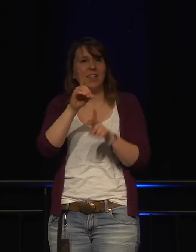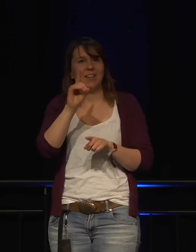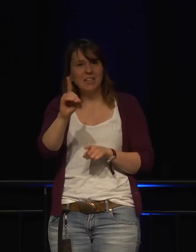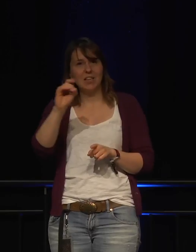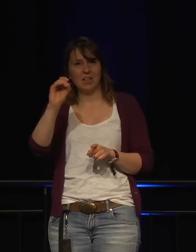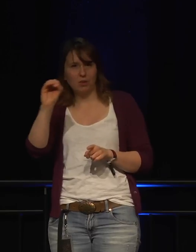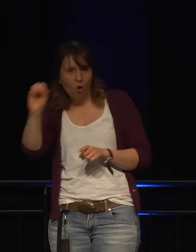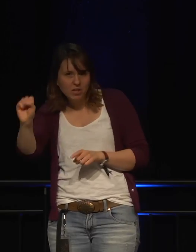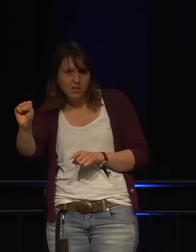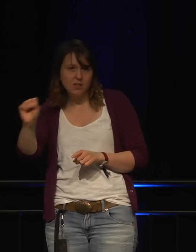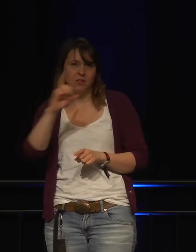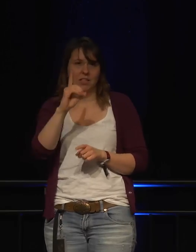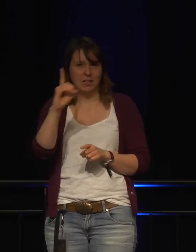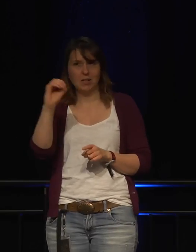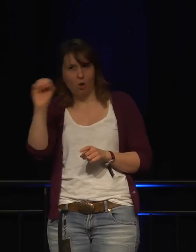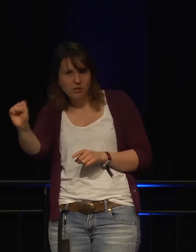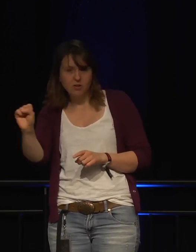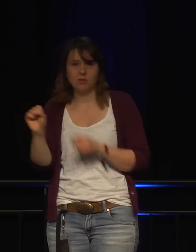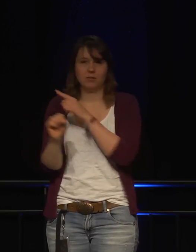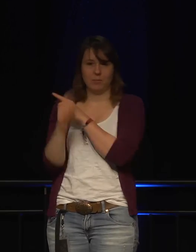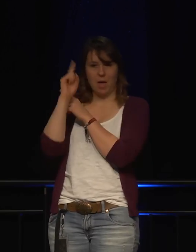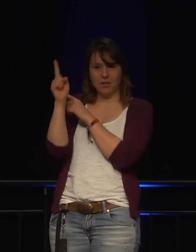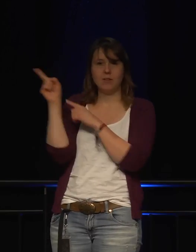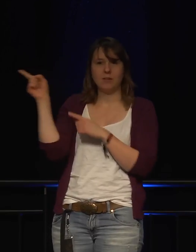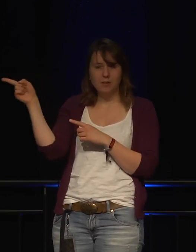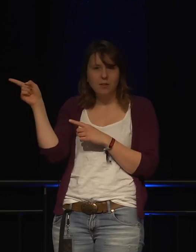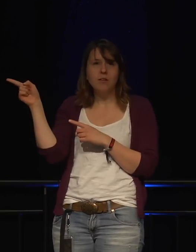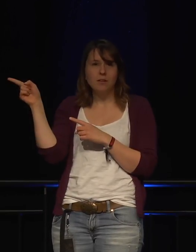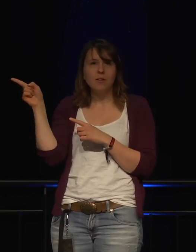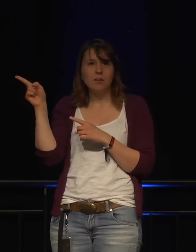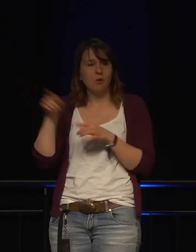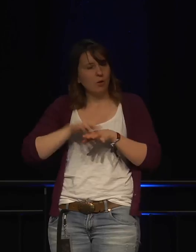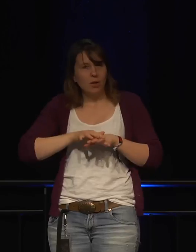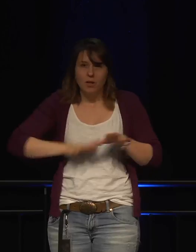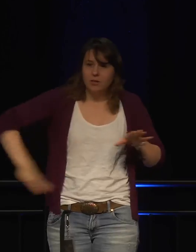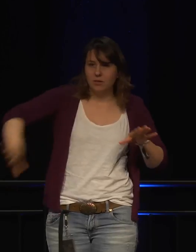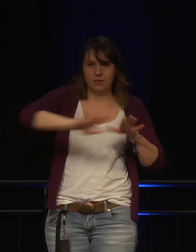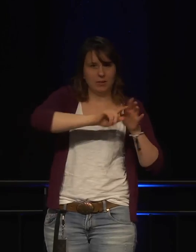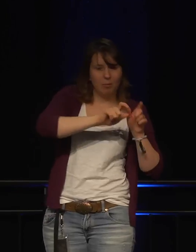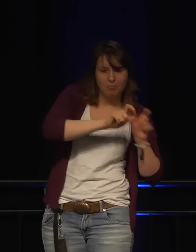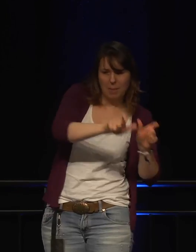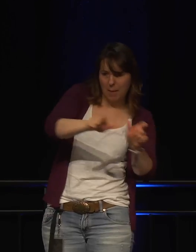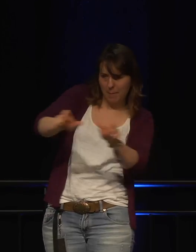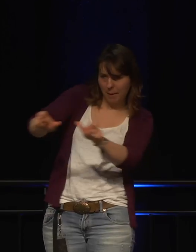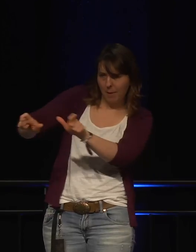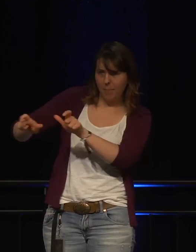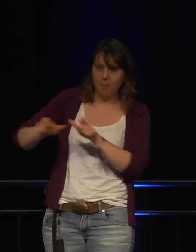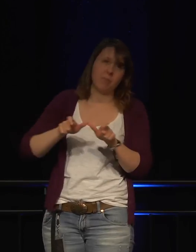DDoS. Un DDoS es un ataque distribuido de que